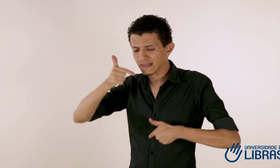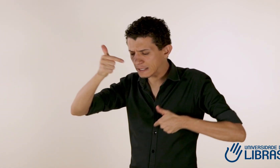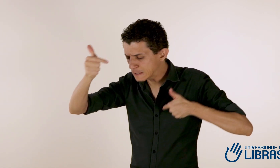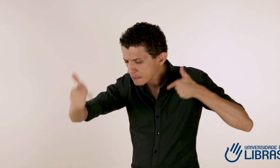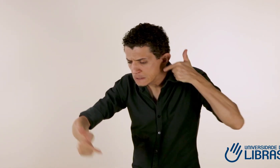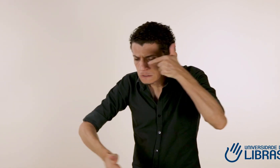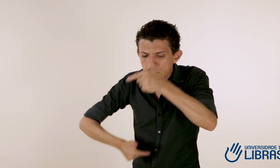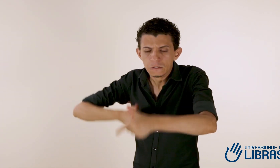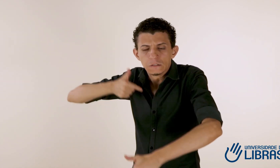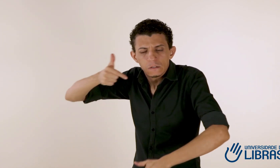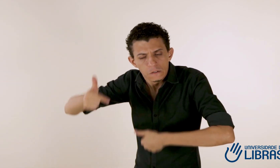caso.